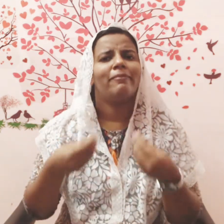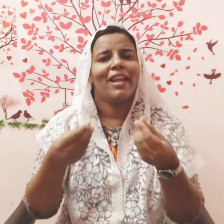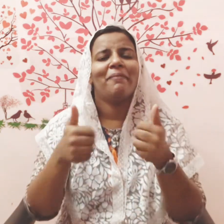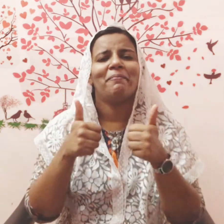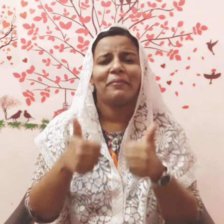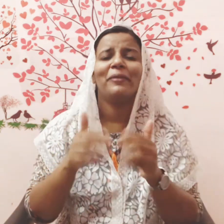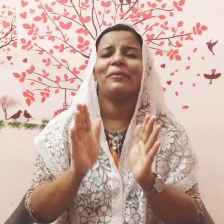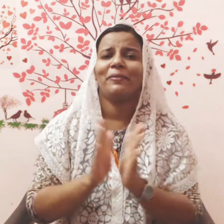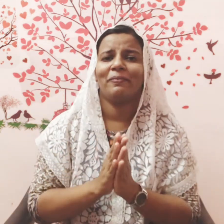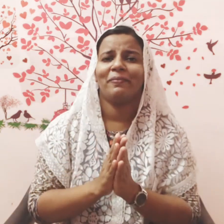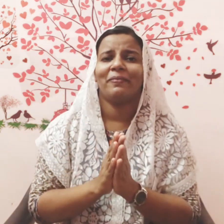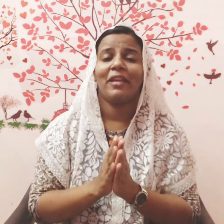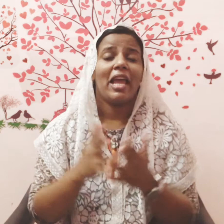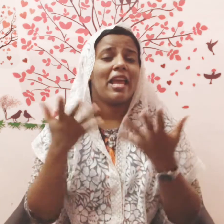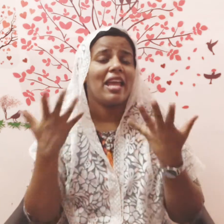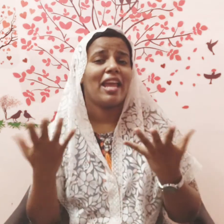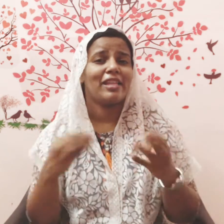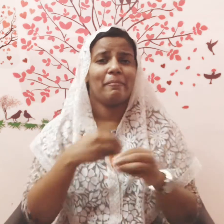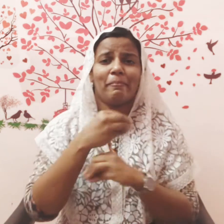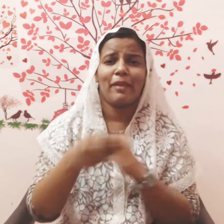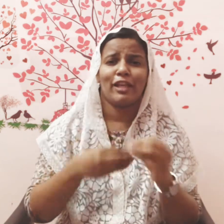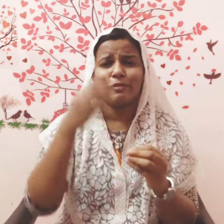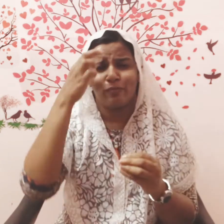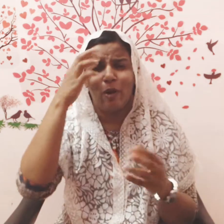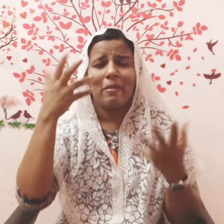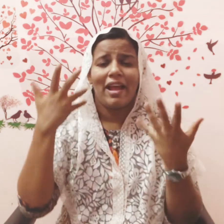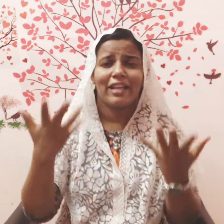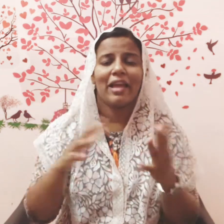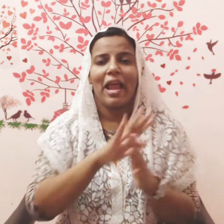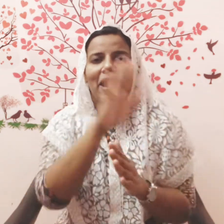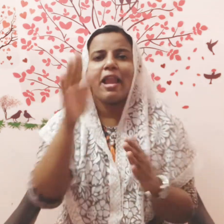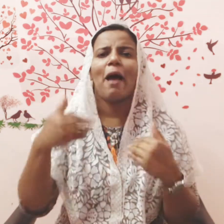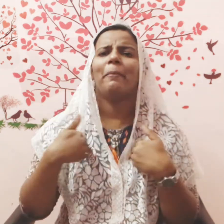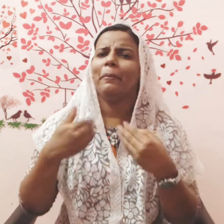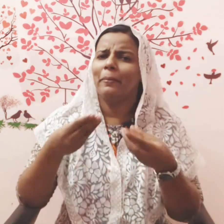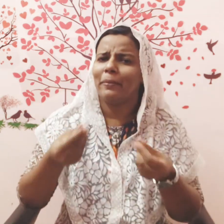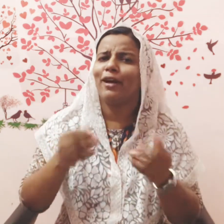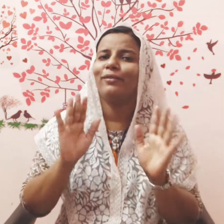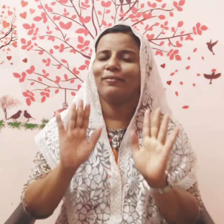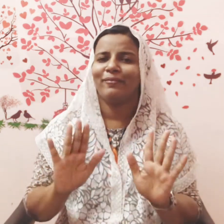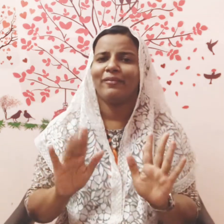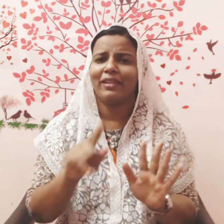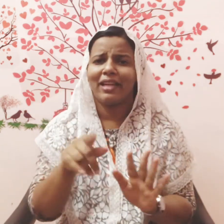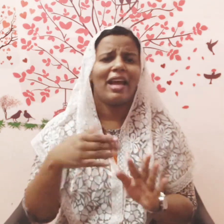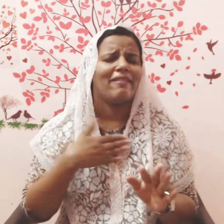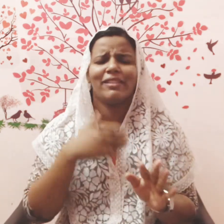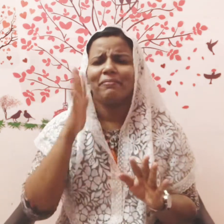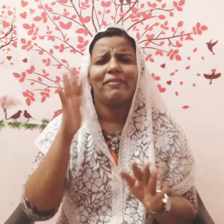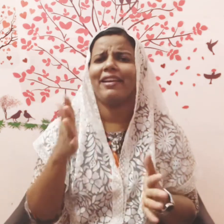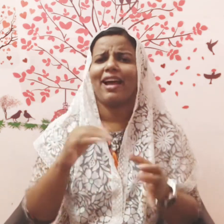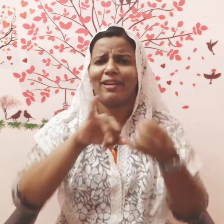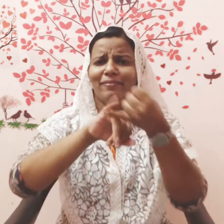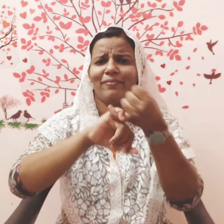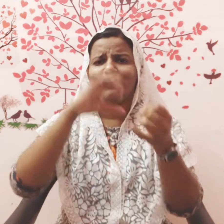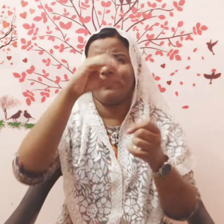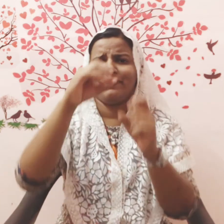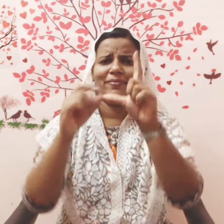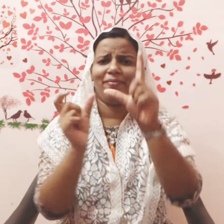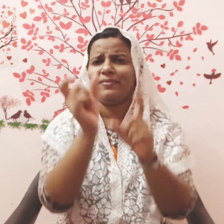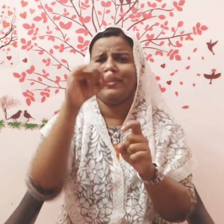ഉയർത്തിയൊന്ന് ഹല്ലേലൂയ പറഞ്ഞാട്ട്. കാരണം ഏത് പ്രശ്നമാണെങ്കിലും പരിഹാരമുണ്ട് പ്രിയപ്പെട്ടവരെ. അതുകൊണ്ട് പരിഹാരമില്ല എന്ന് പറഞ്ഞ് നിങ്ങൾ നിരാശപ്പെടരുത്. ആമേൻ.